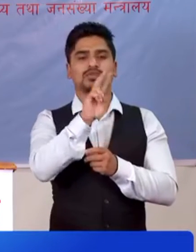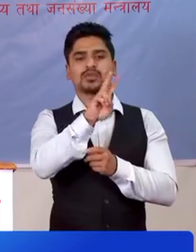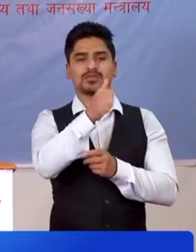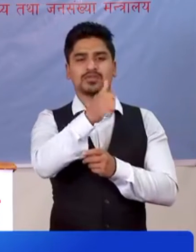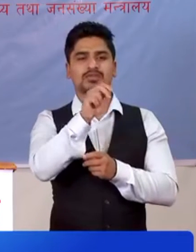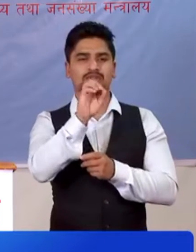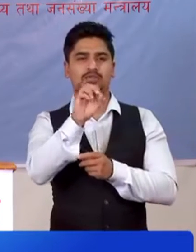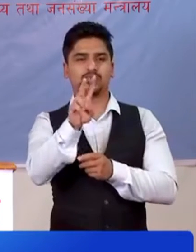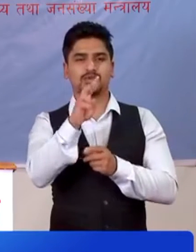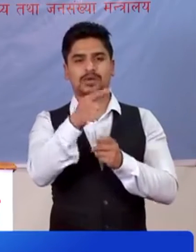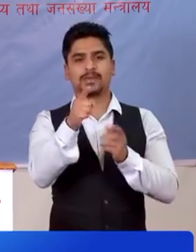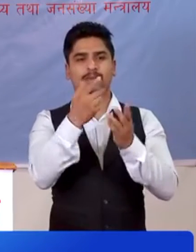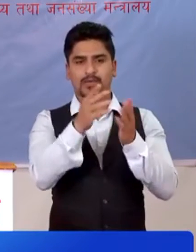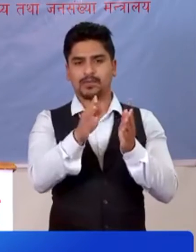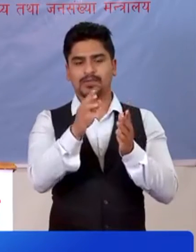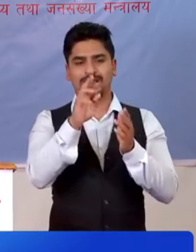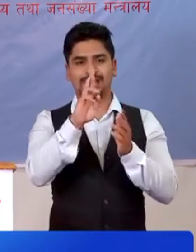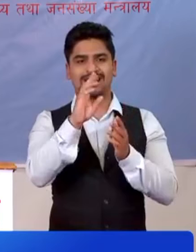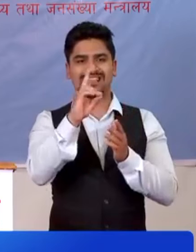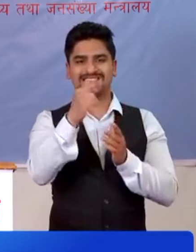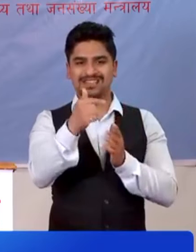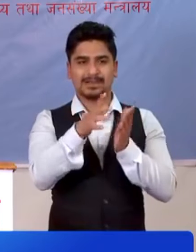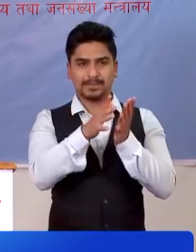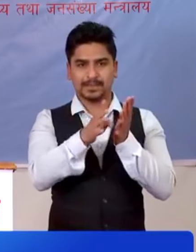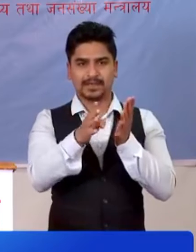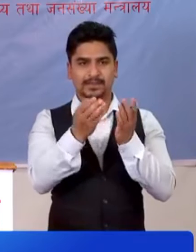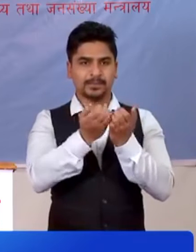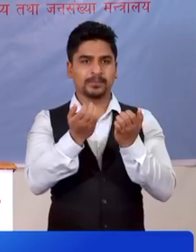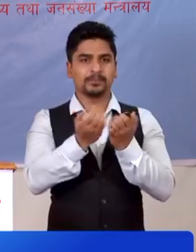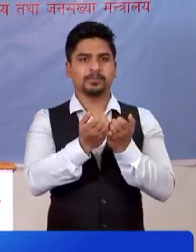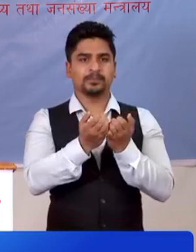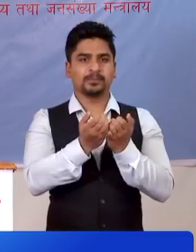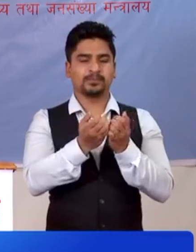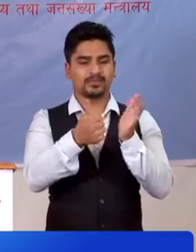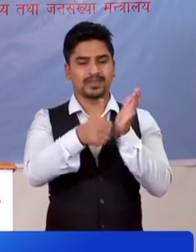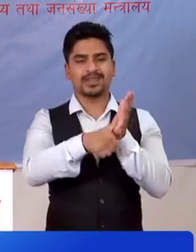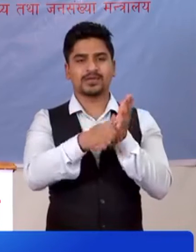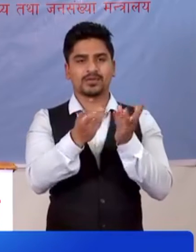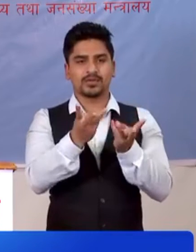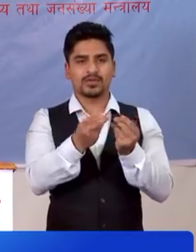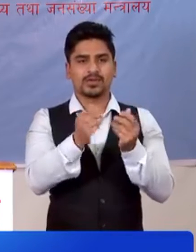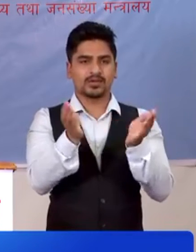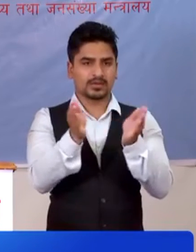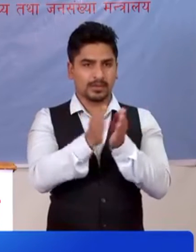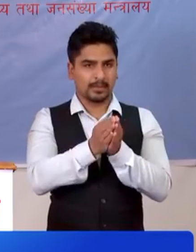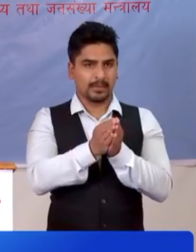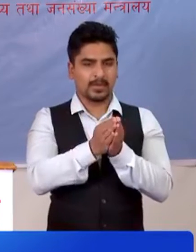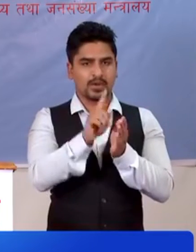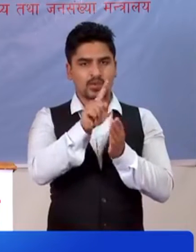आरडिटी ऱ्यापिड डायग्नोस्टिक टेस्टबाट गरिने परीक्षणको संख्या कुल